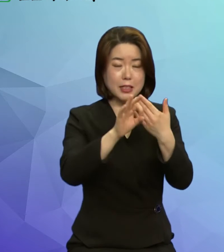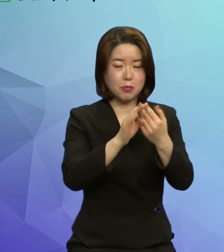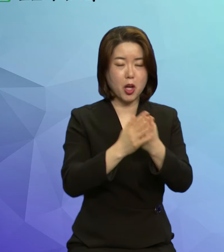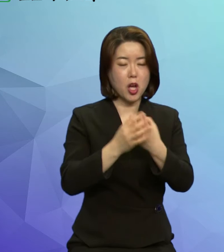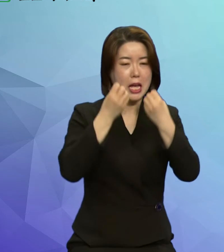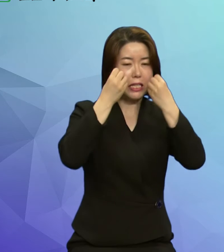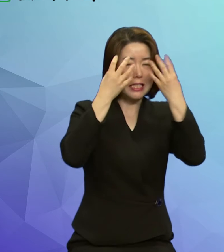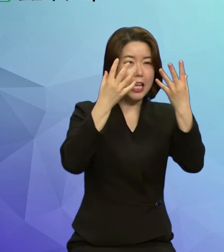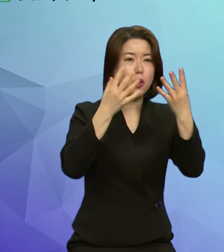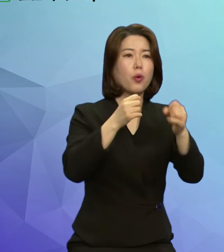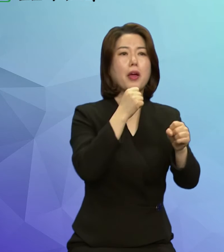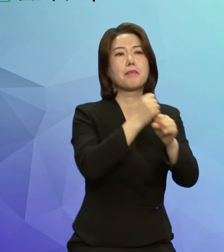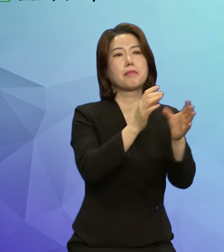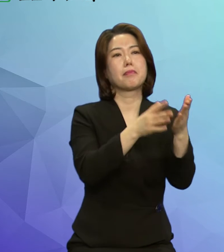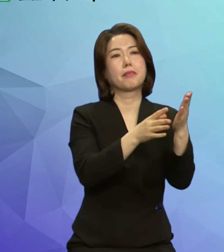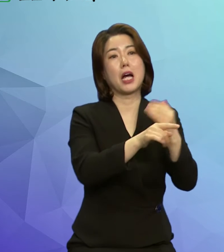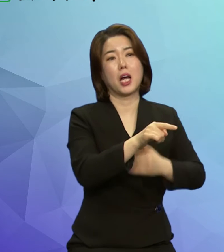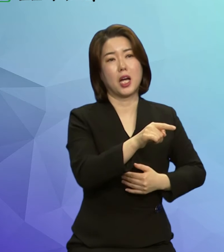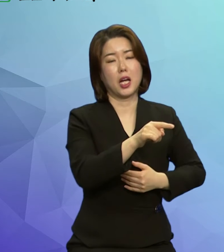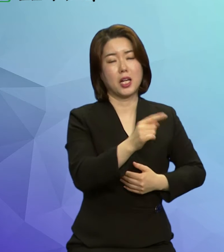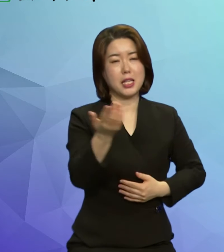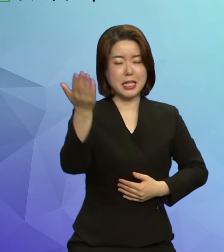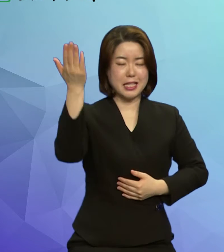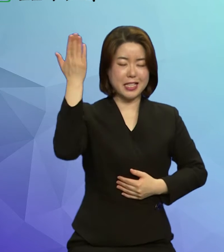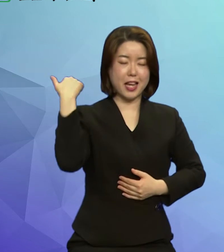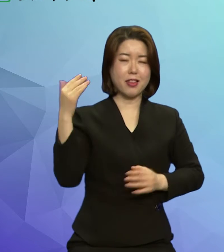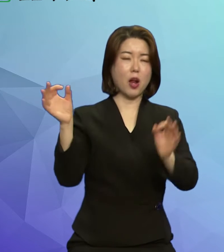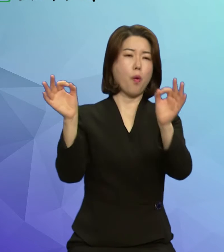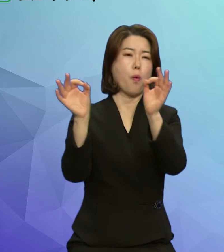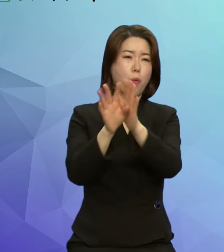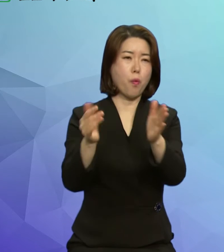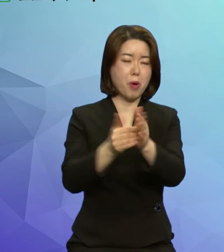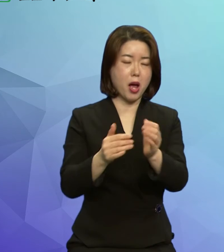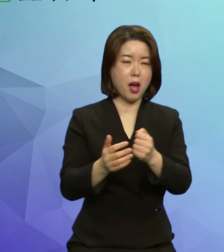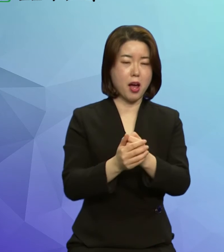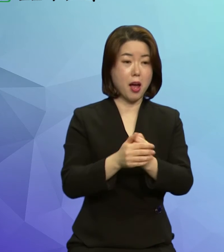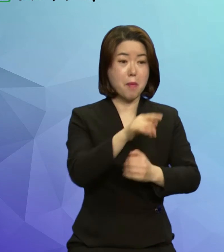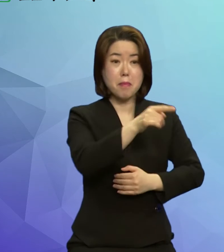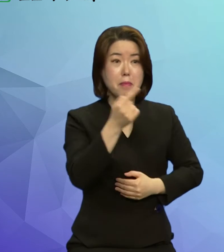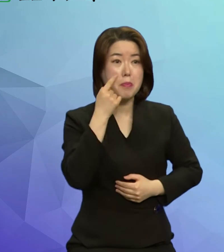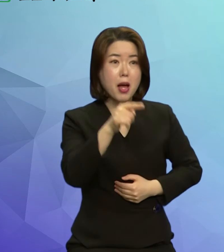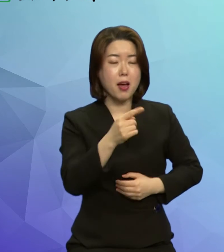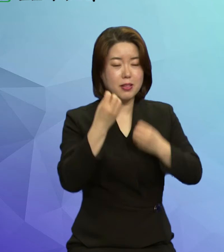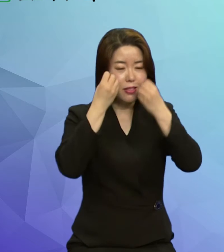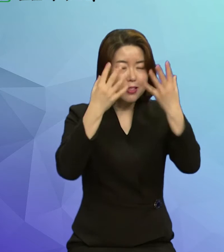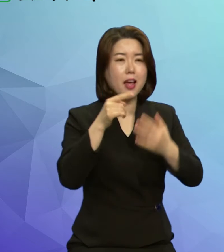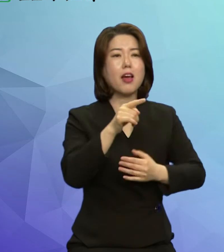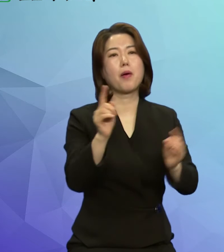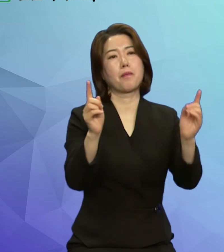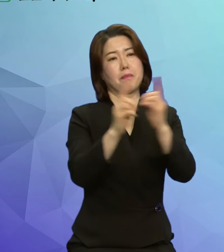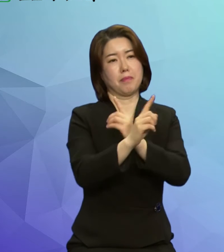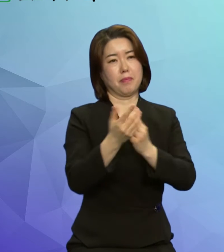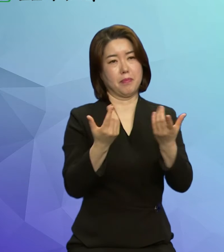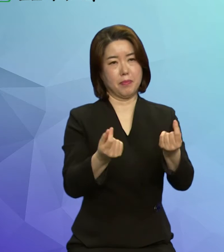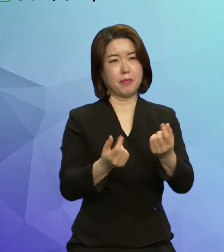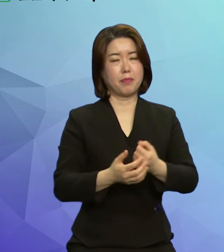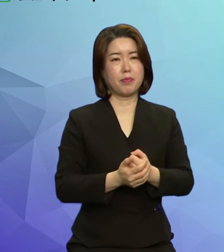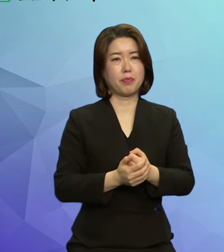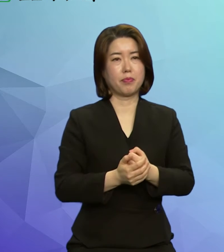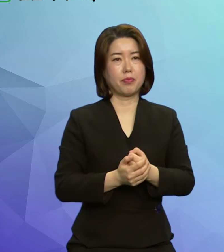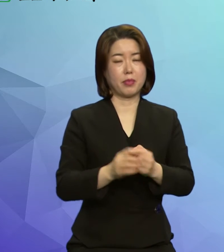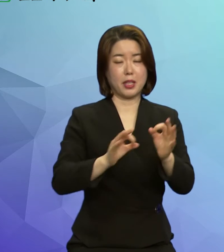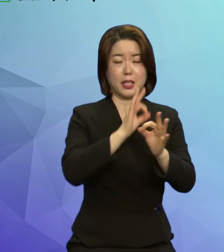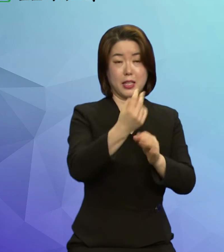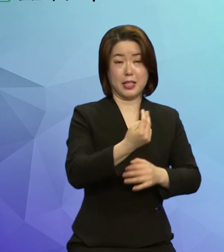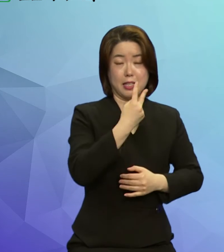새로운 피조물입니다. 옛것은 지나갔습니다. 보십시오, 새 것이 되었습니다. 영생을 소유하는 즉시